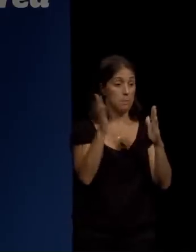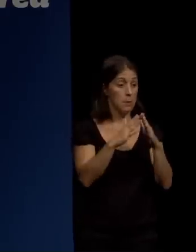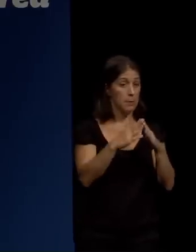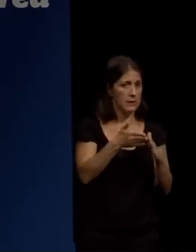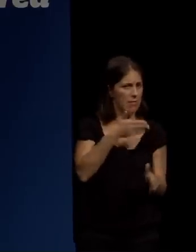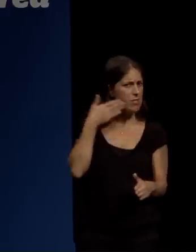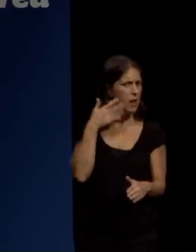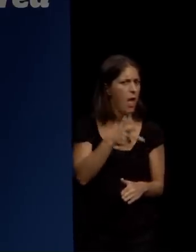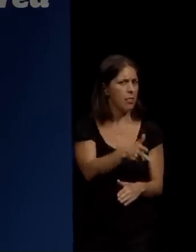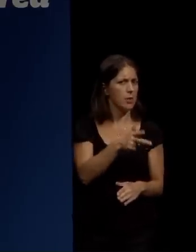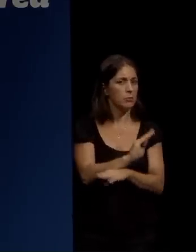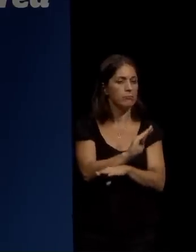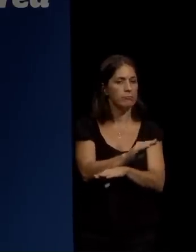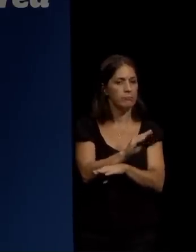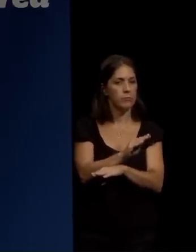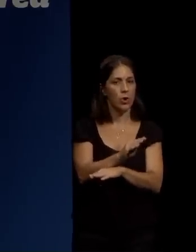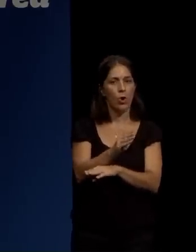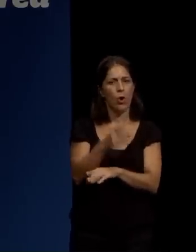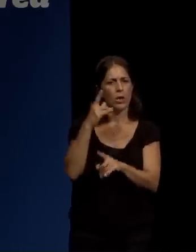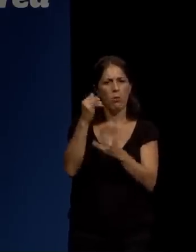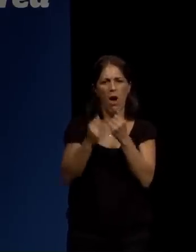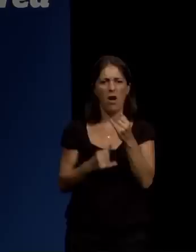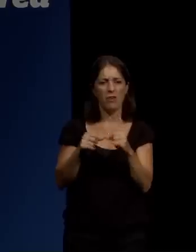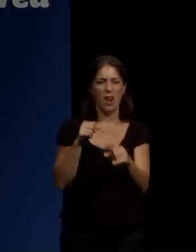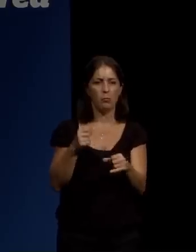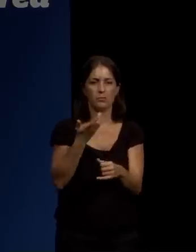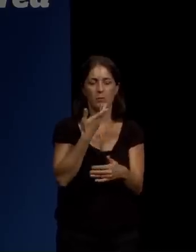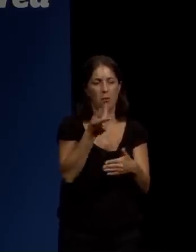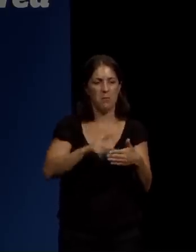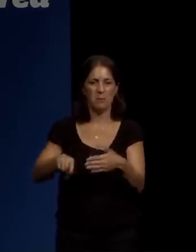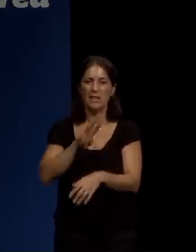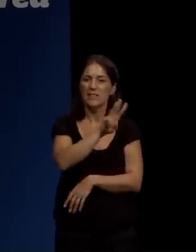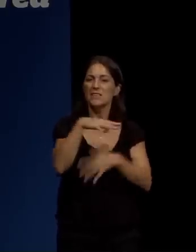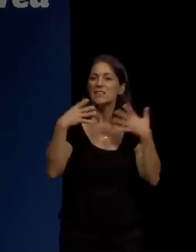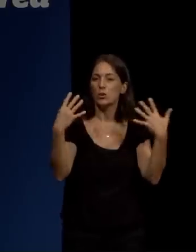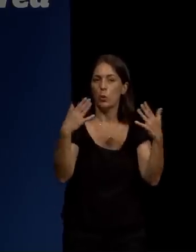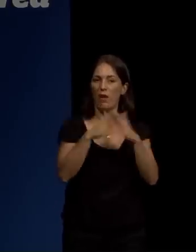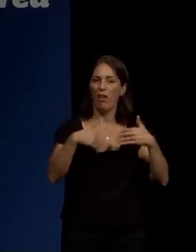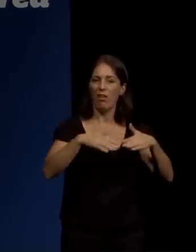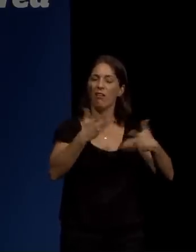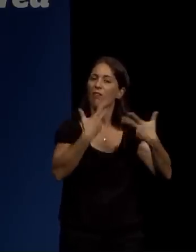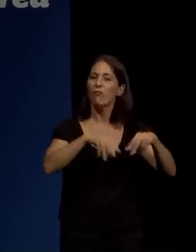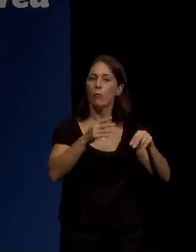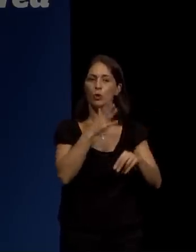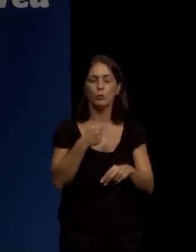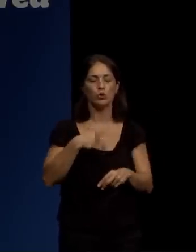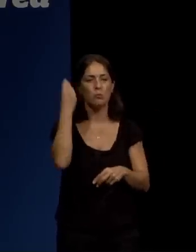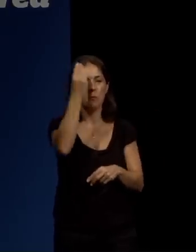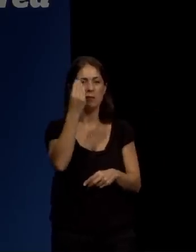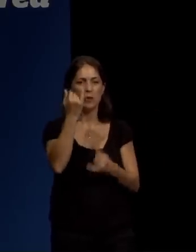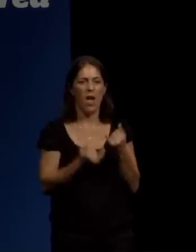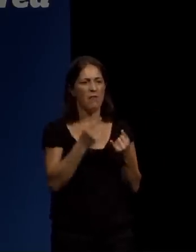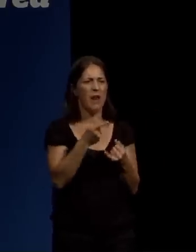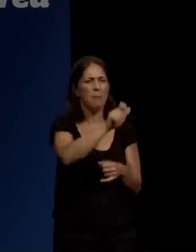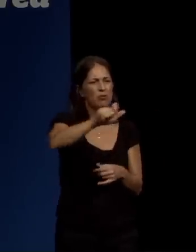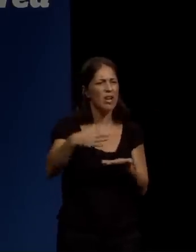digna para acabar cos 39 desafiuzamentos ao mes que se siguen producindo en Galicia a día de hoxe, porque pensamos que todo o mundo ten dereito a un